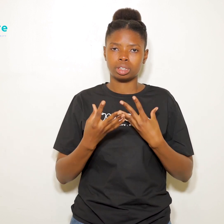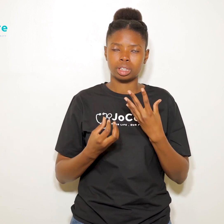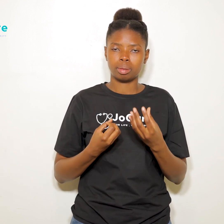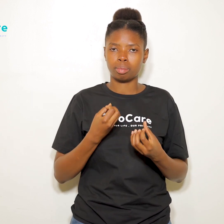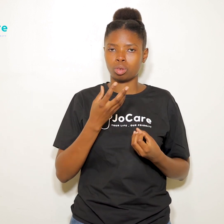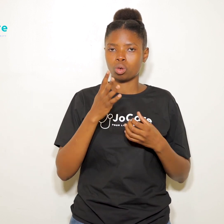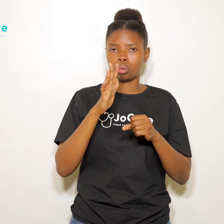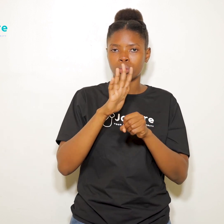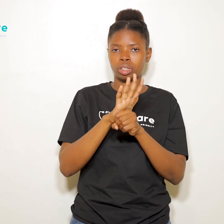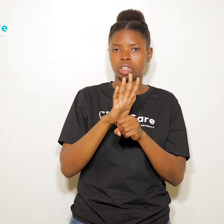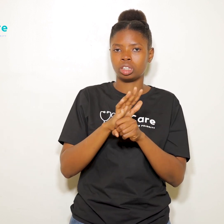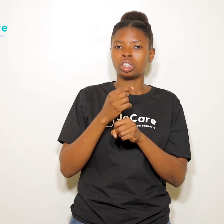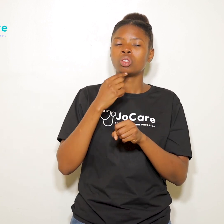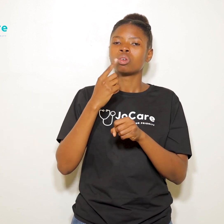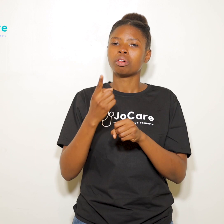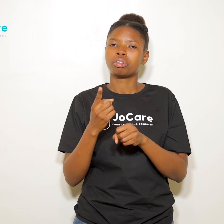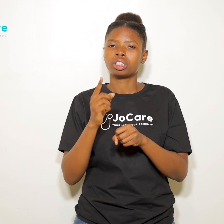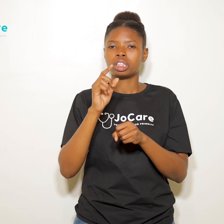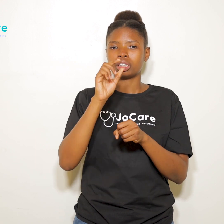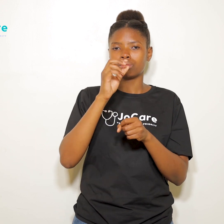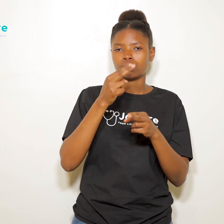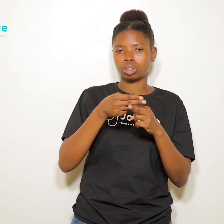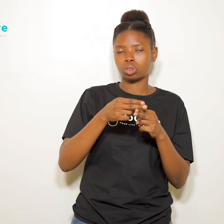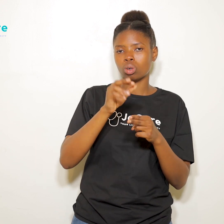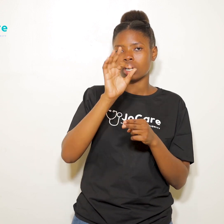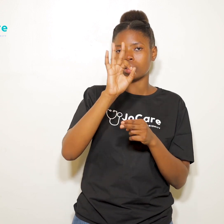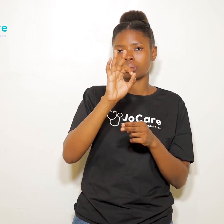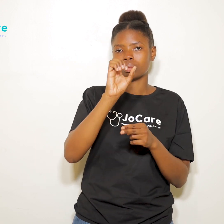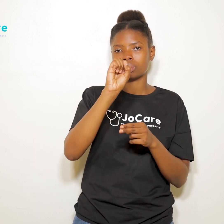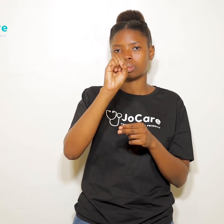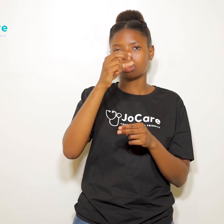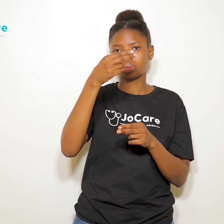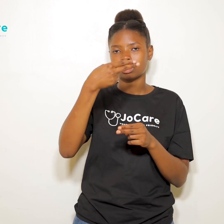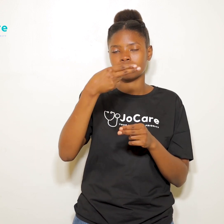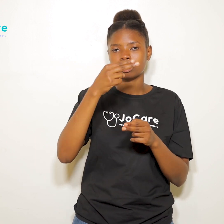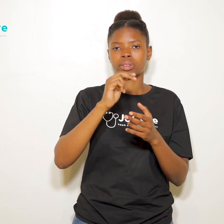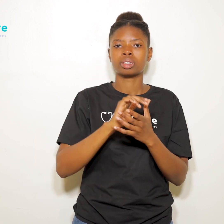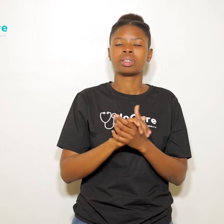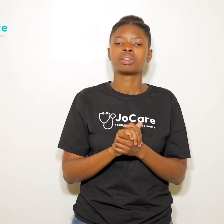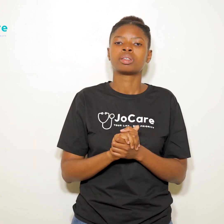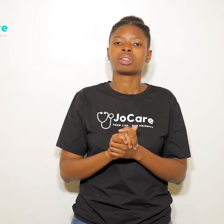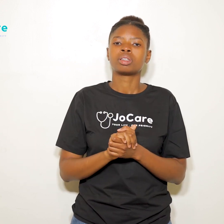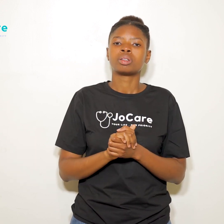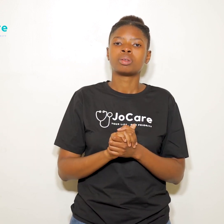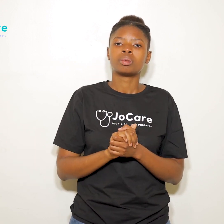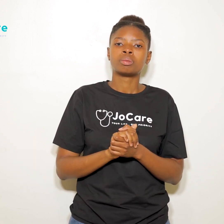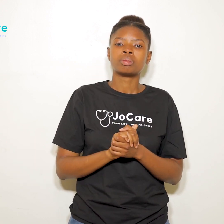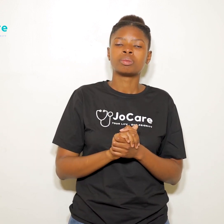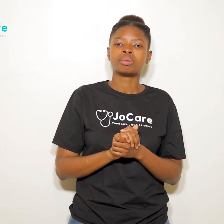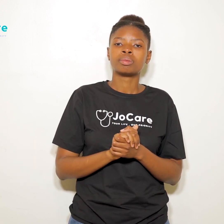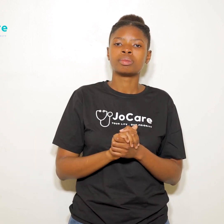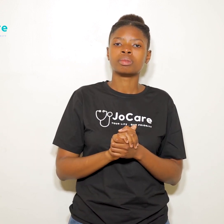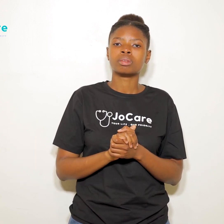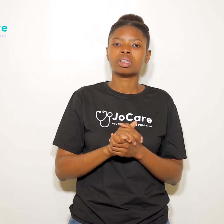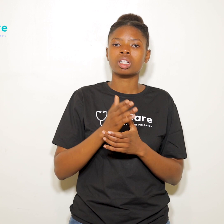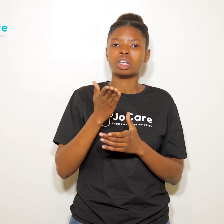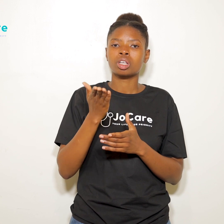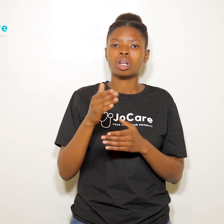follicular stimulating hormone. Nta nicyo bita follicular phase? Oya. Okay. Ntabwo ari. Yego. Yego. Hanyuma